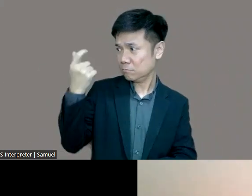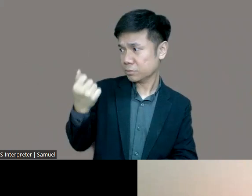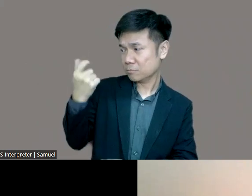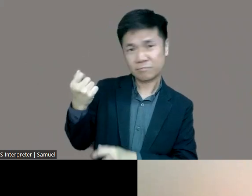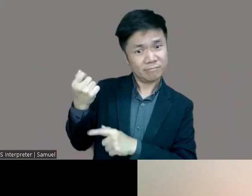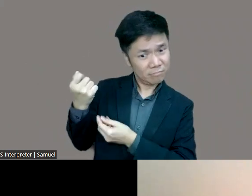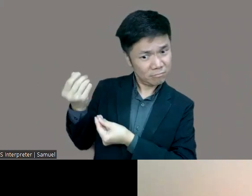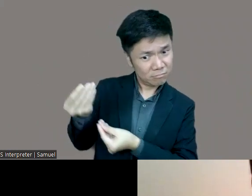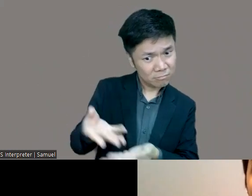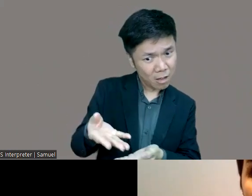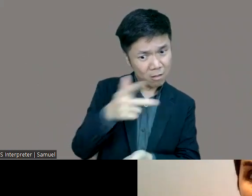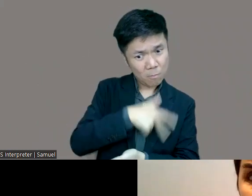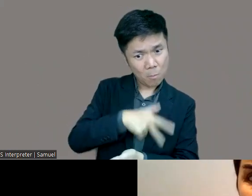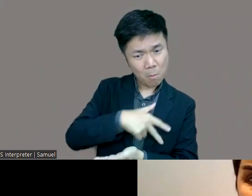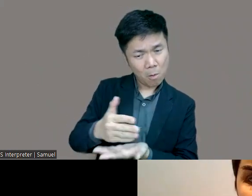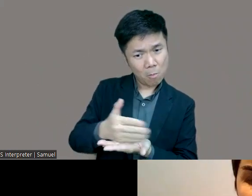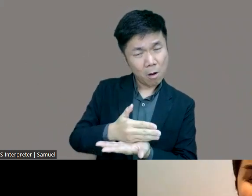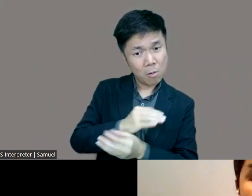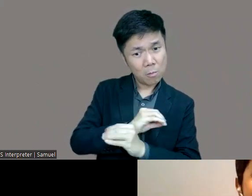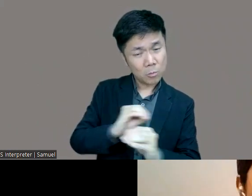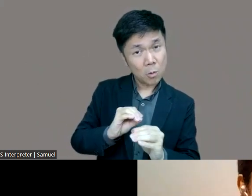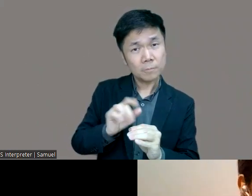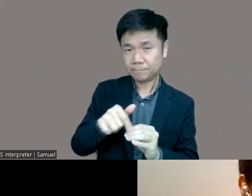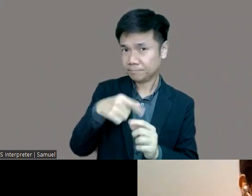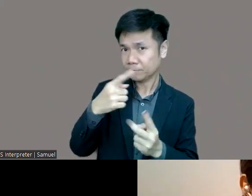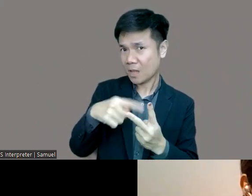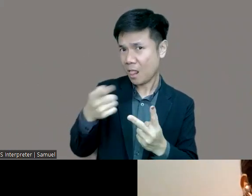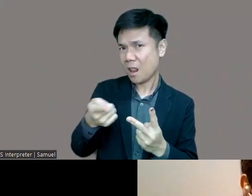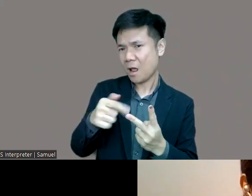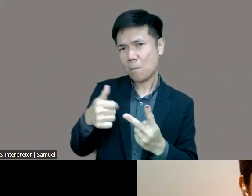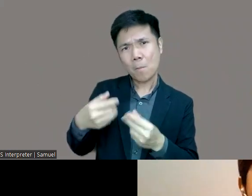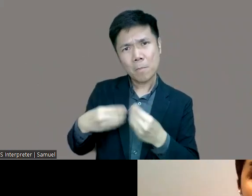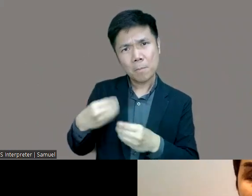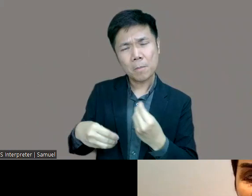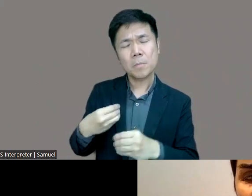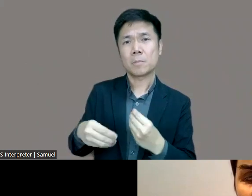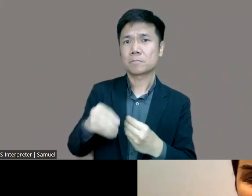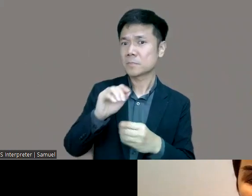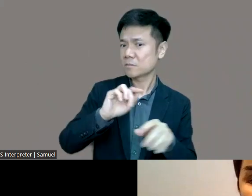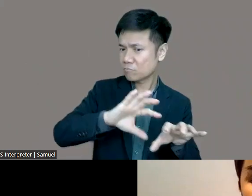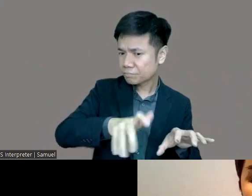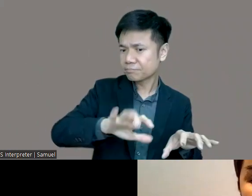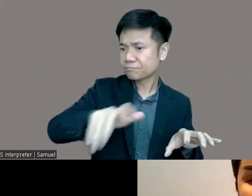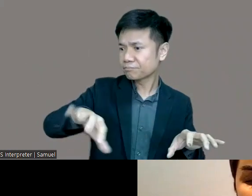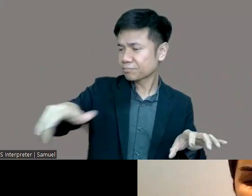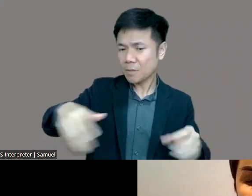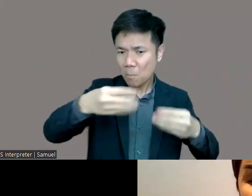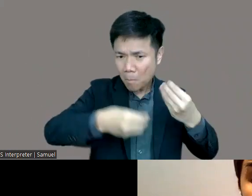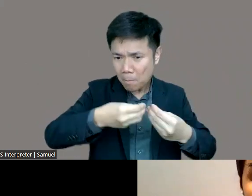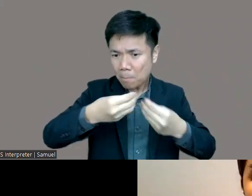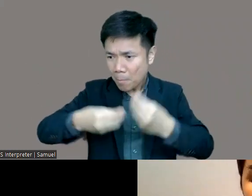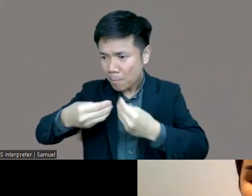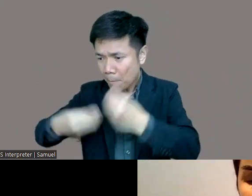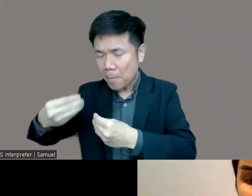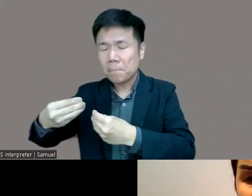l'accès à la protection sociale et aux autres et des barrières aux autres services auxquels les réfugiés font face au